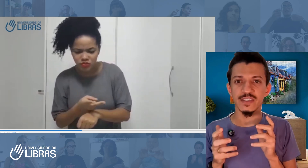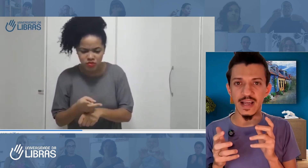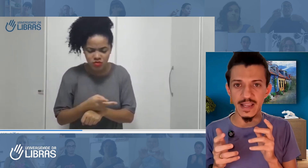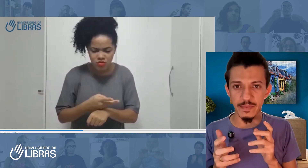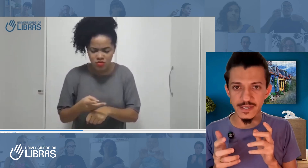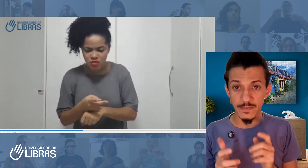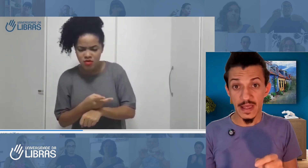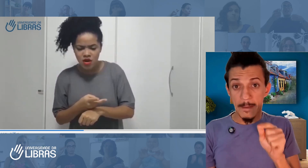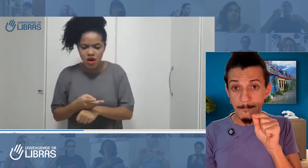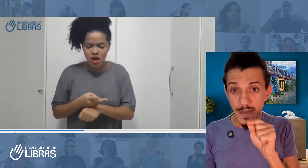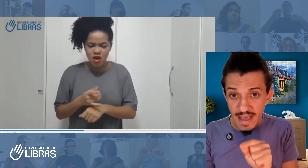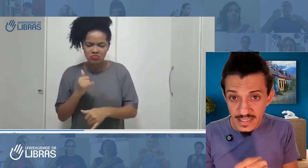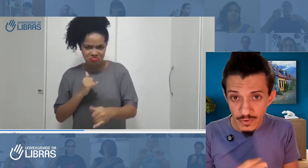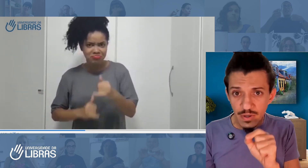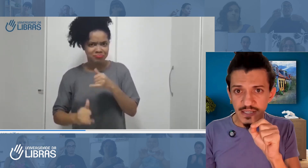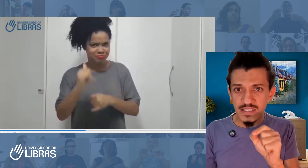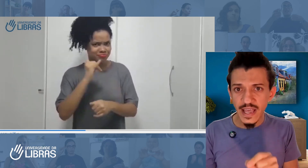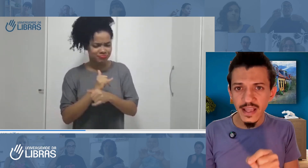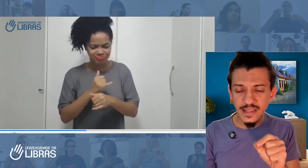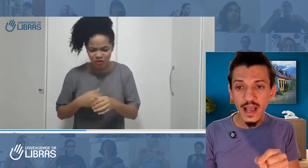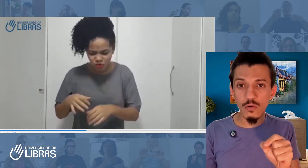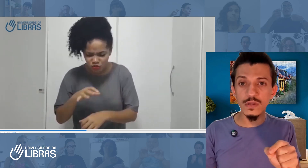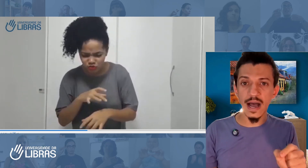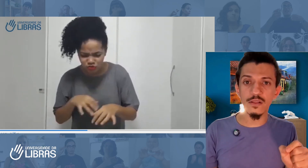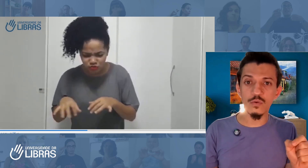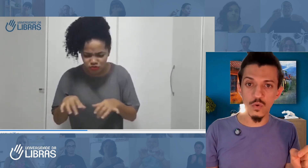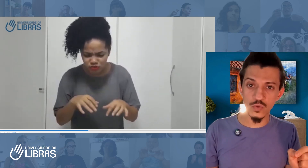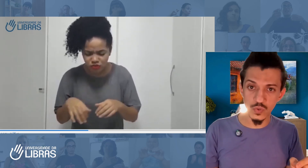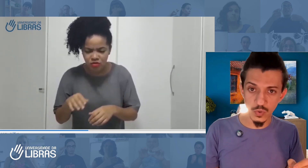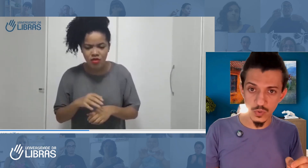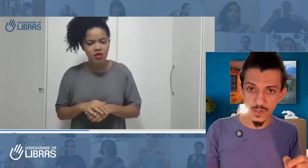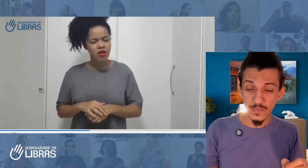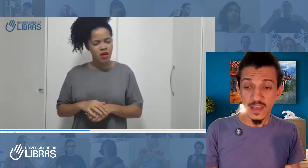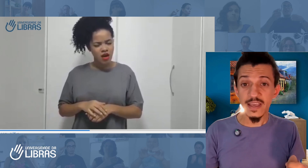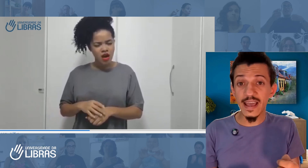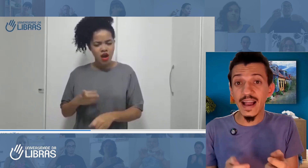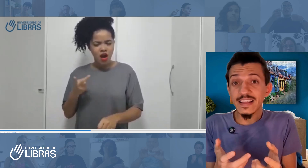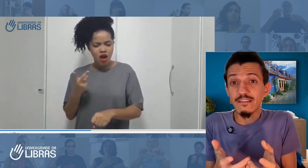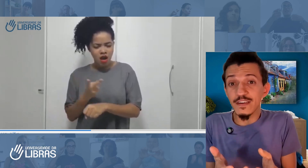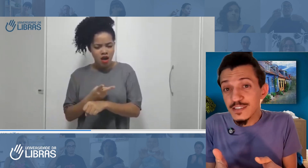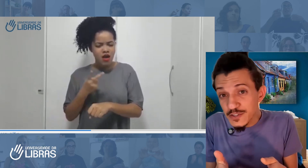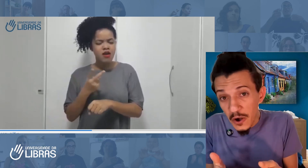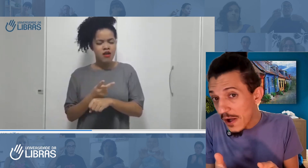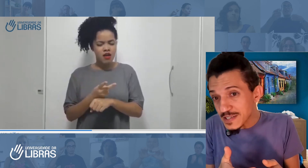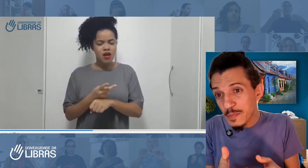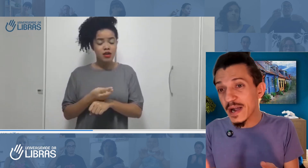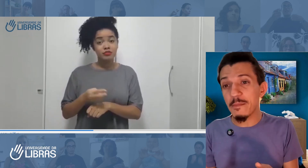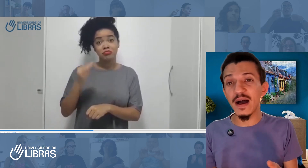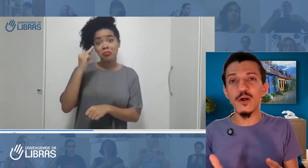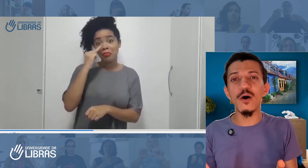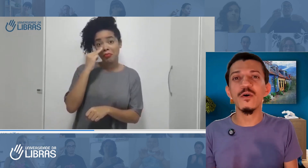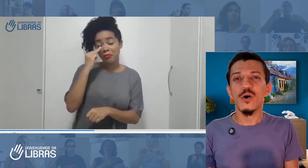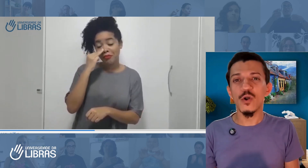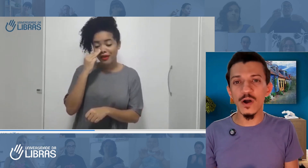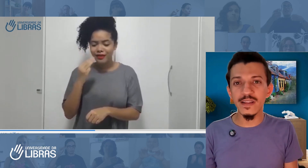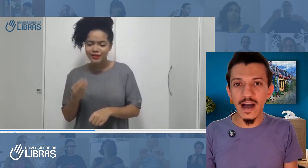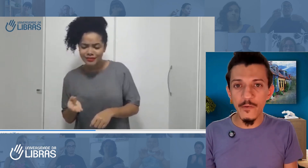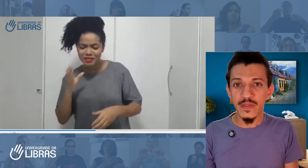Libras, mesmo sem ter contato com os surdos. E aí ela estava ansiosa para acabar logo o lockdown, e ela